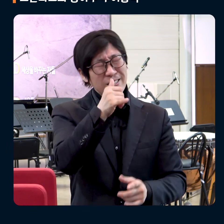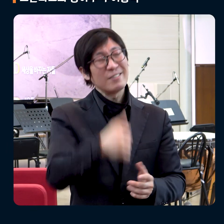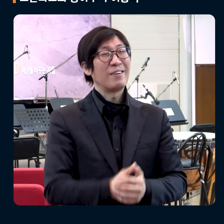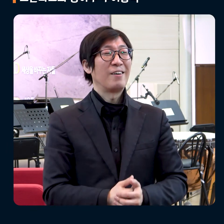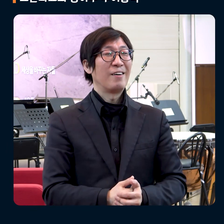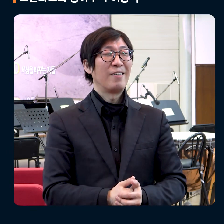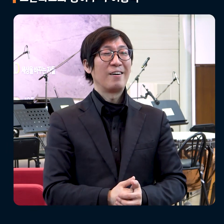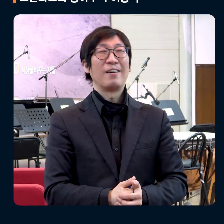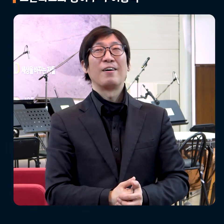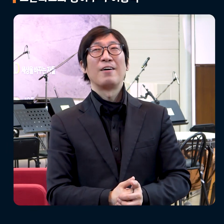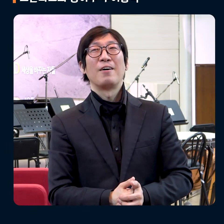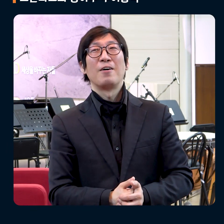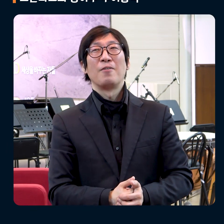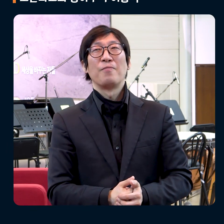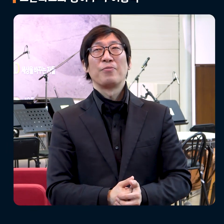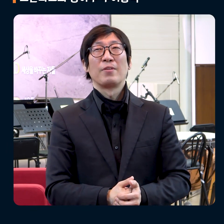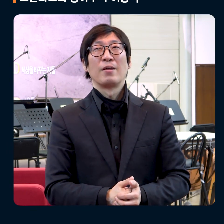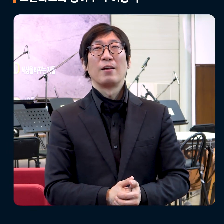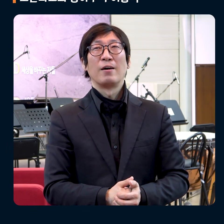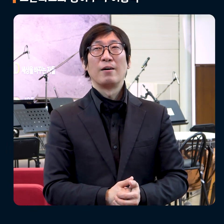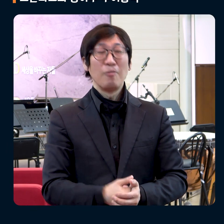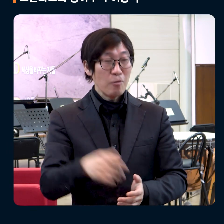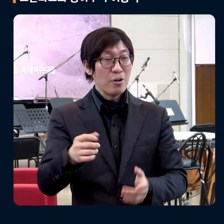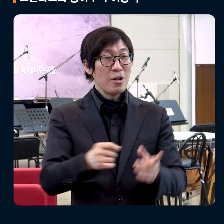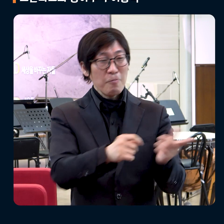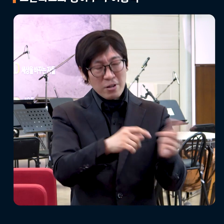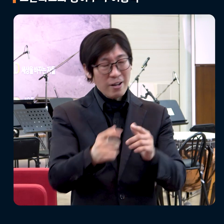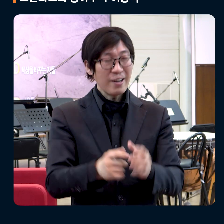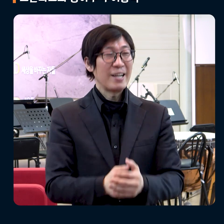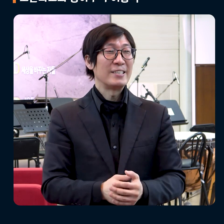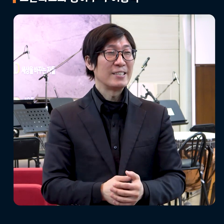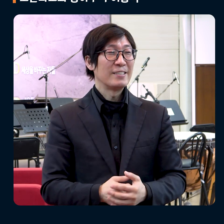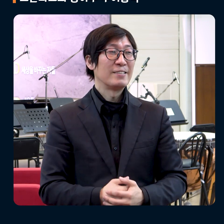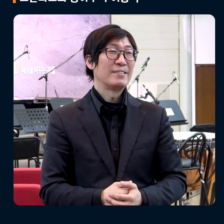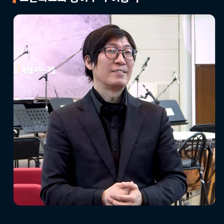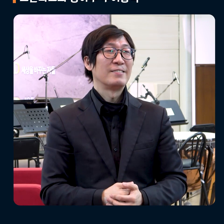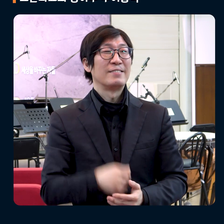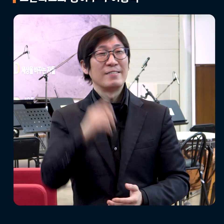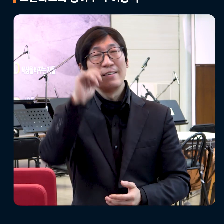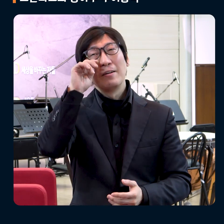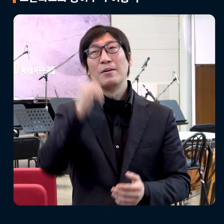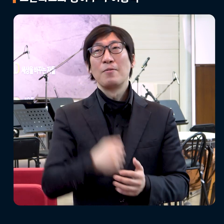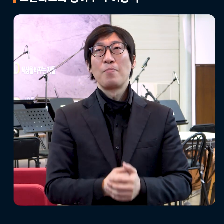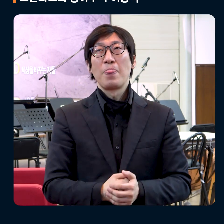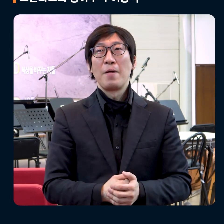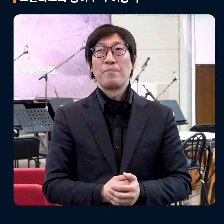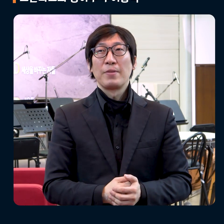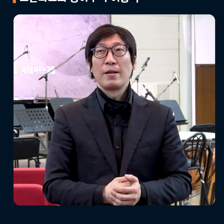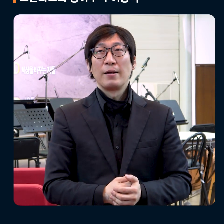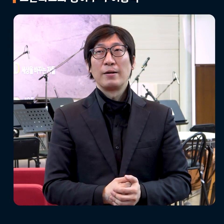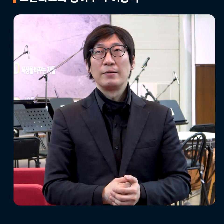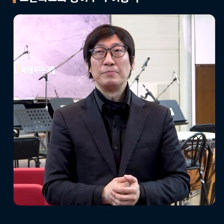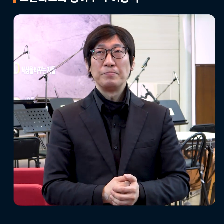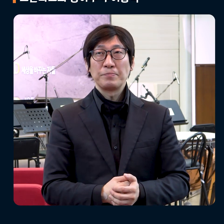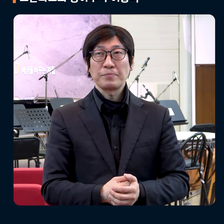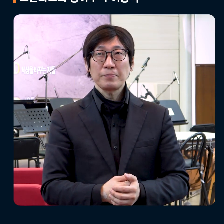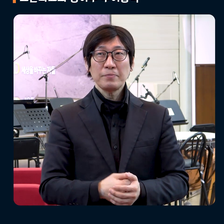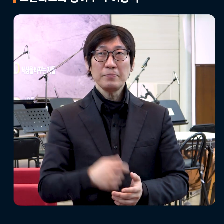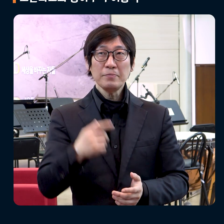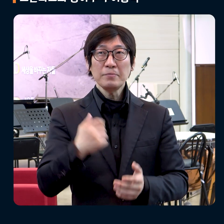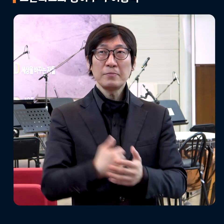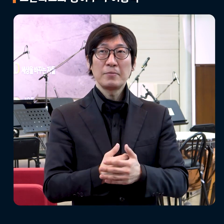내일부터 반찬 안 줄 거야. 아빠가, 호적파자 이랬습니까? 아니죠.